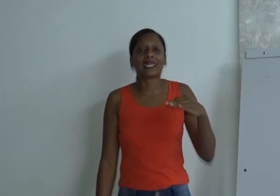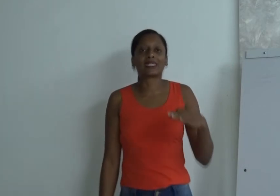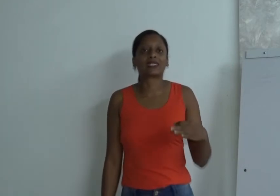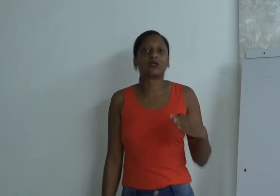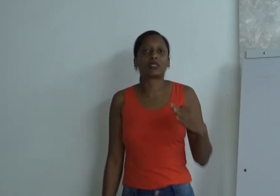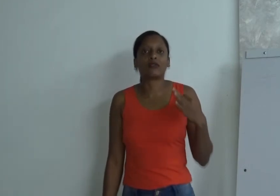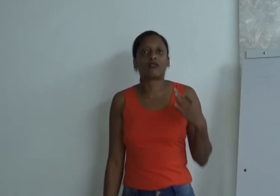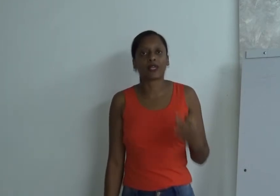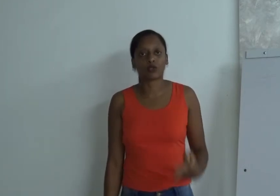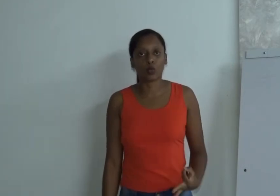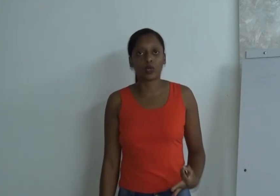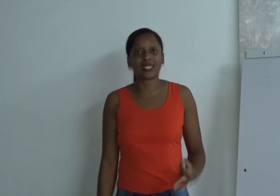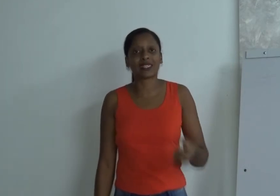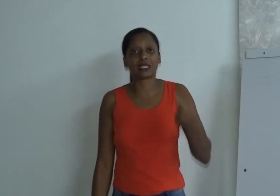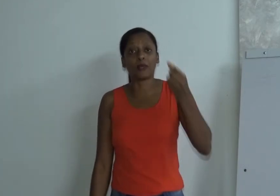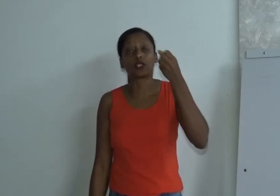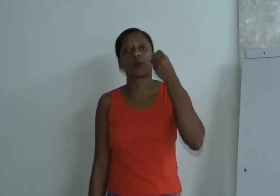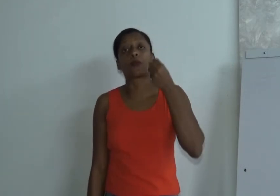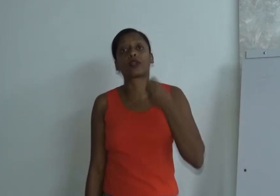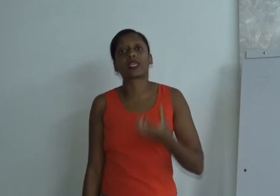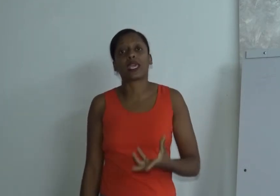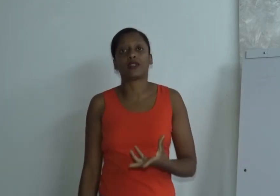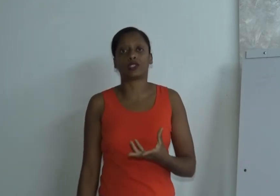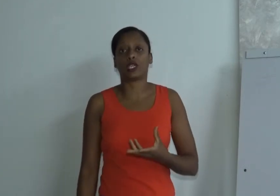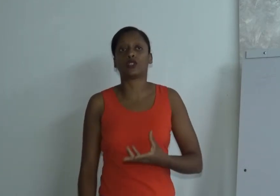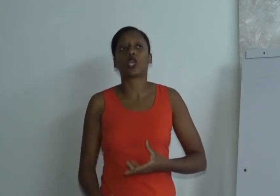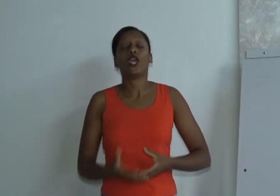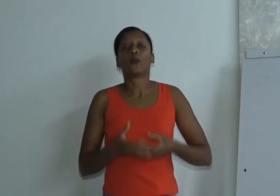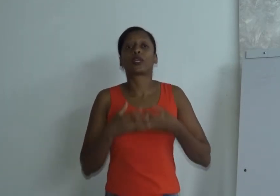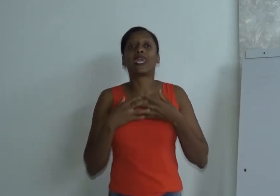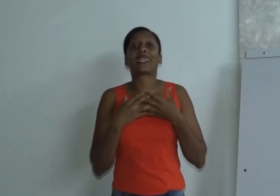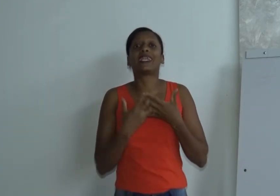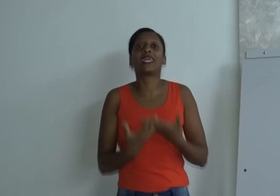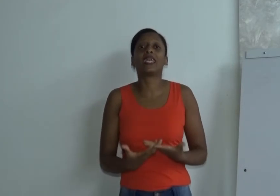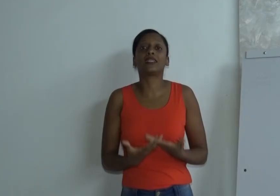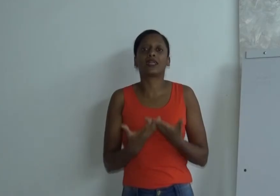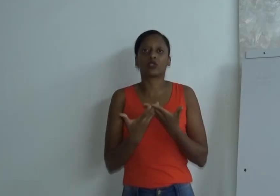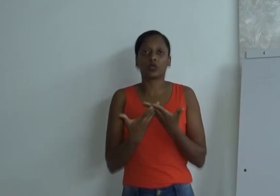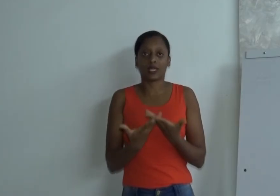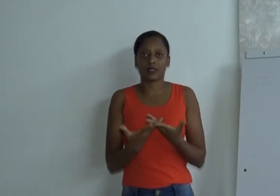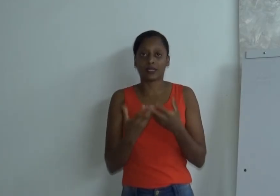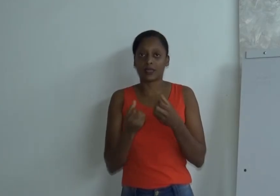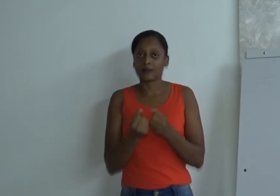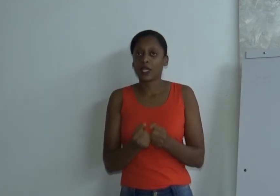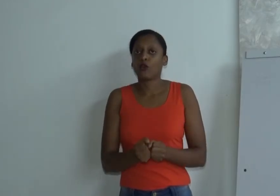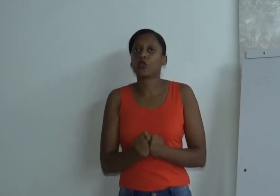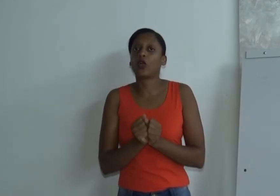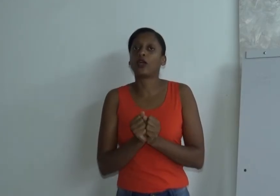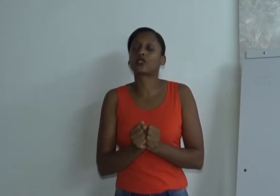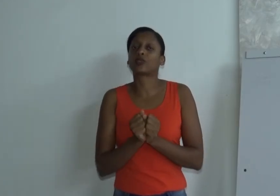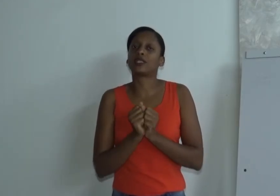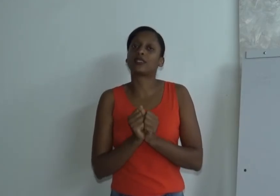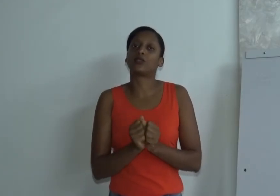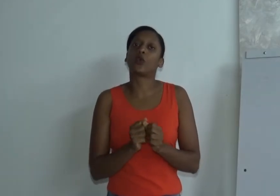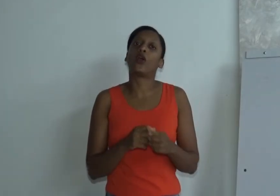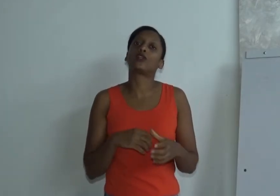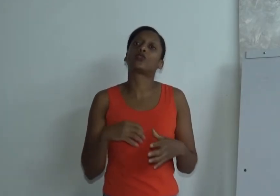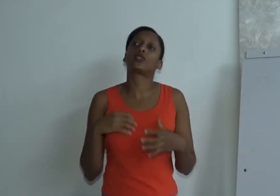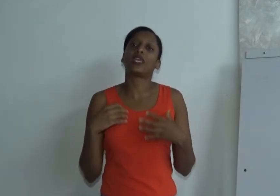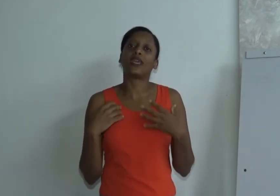elas não têm fratura. Exatamente por quê, gente? Porque além da dureza, o nosso tecido ósseo tem